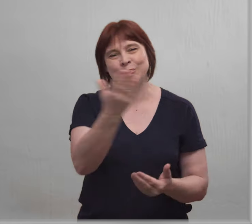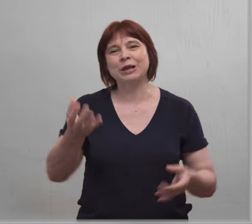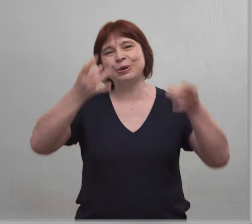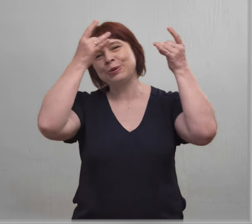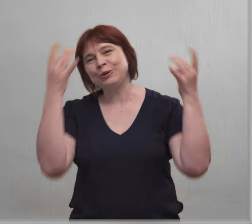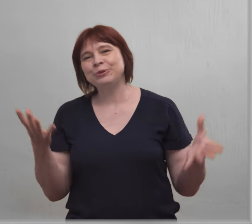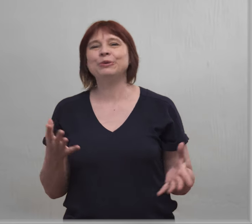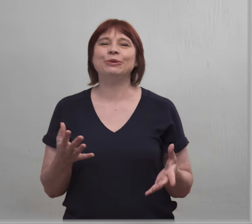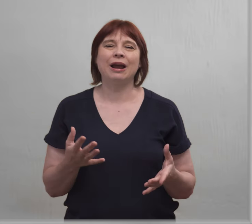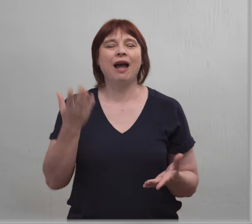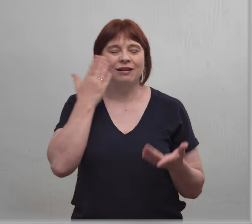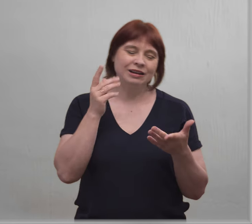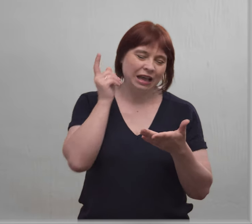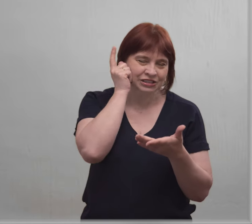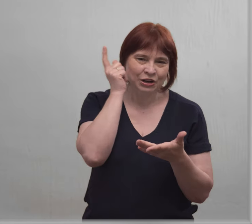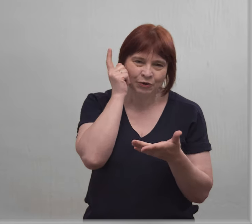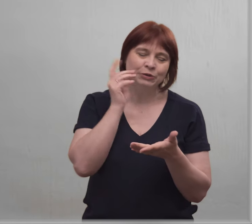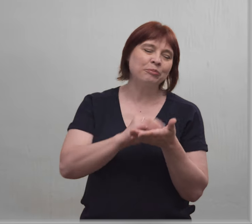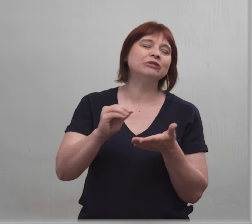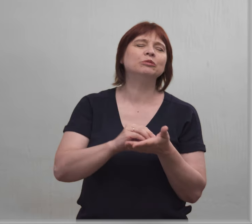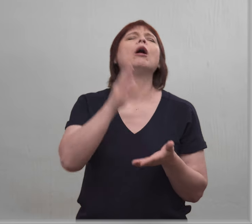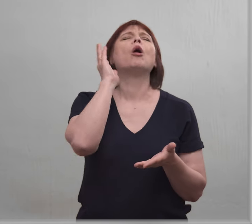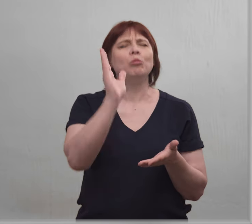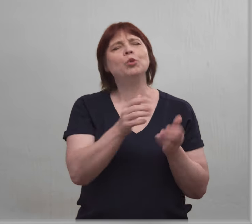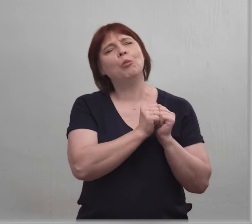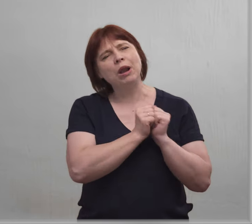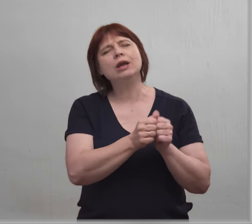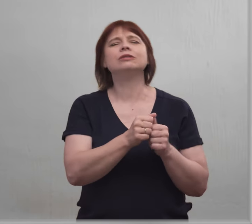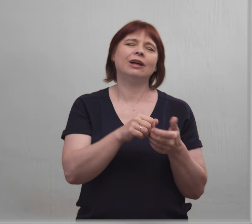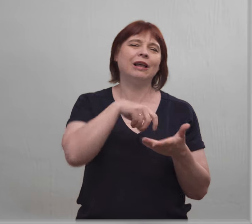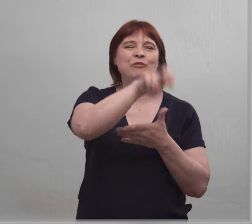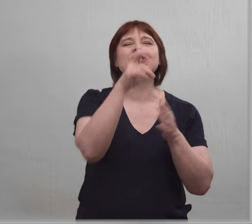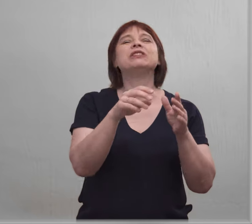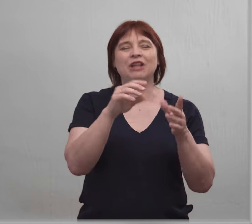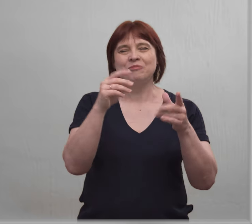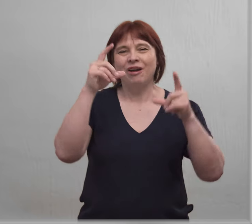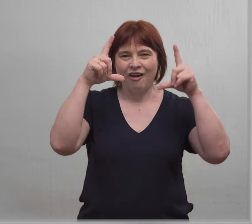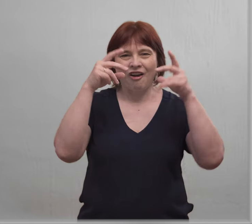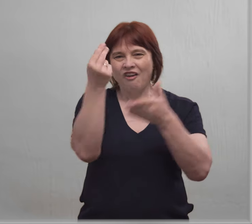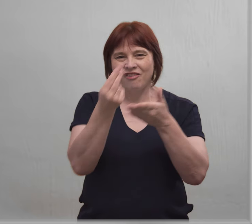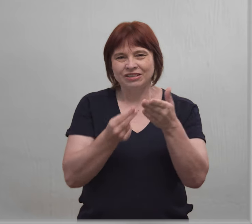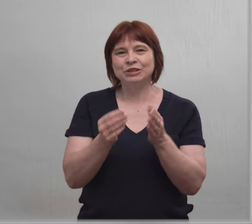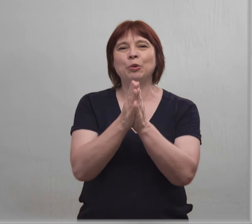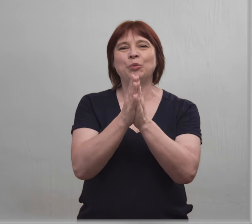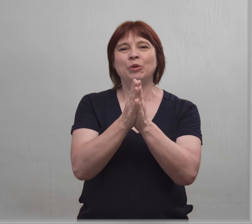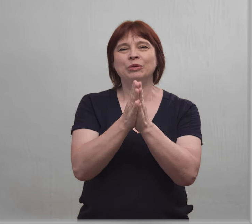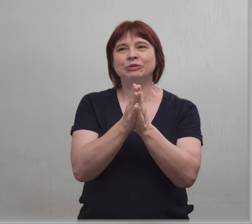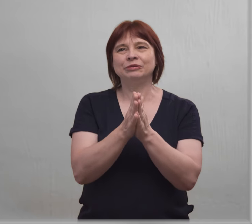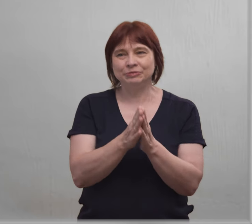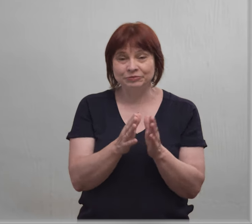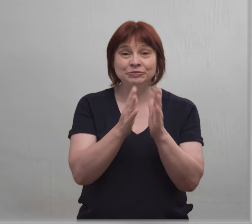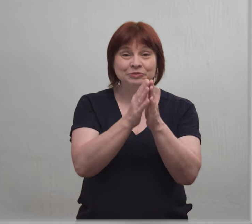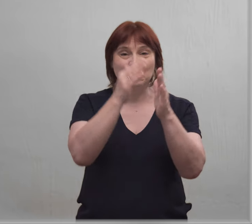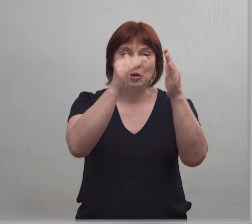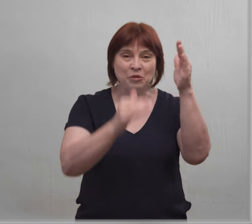культуре, с приходом смартфонов, мы иногда пишем людям «молюсь» или общие чаты «помолитесь за меня». И сразу 20 человек туда